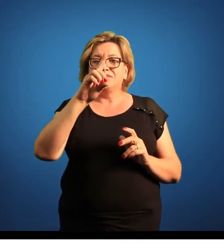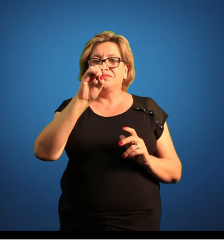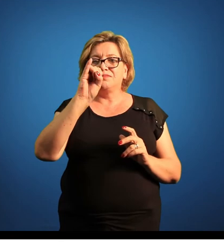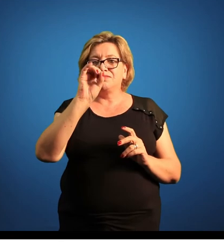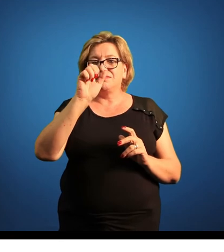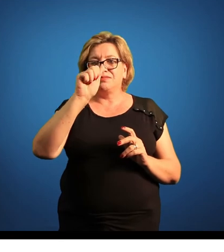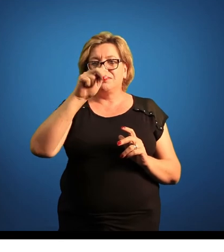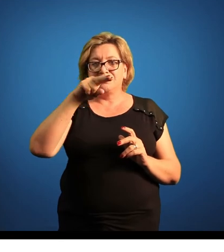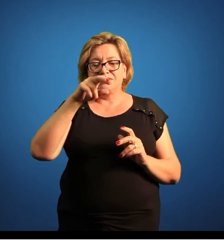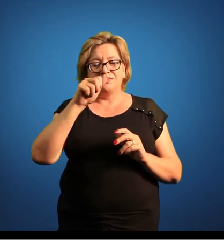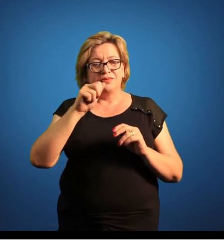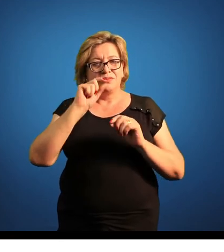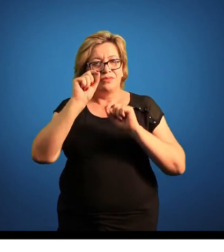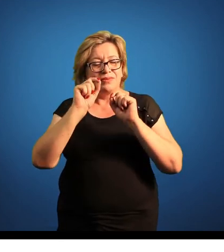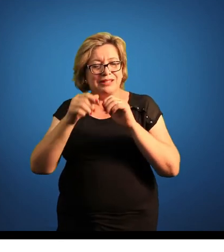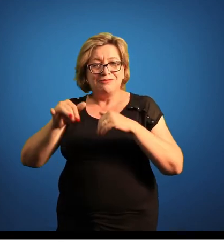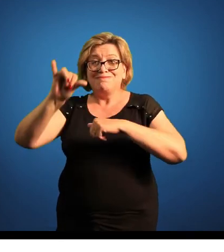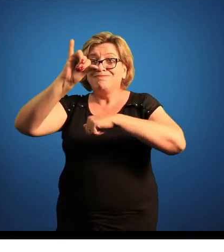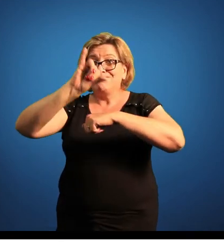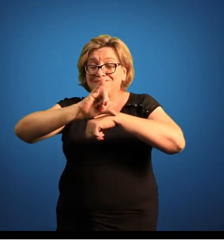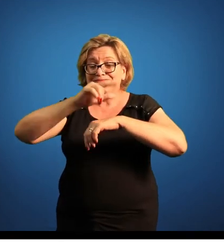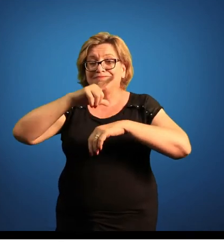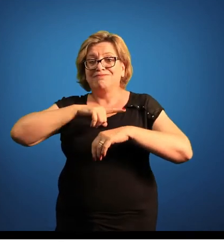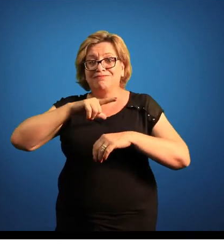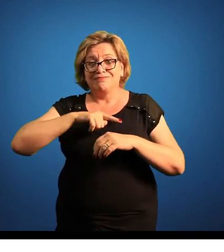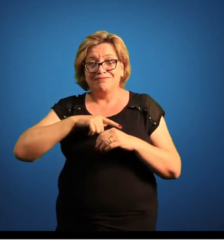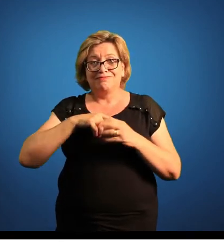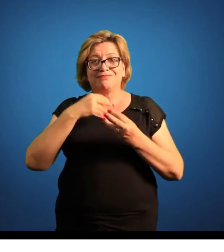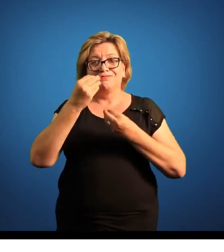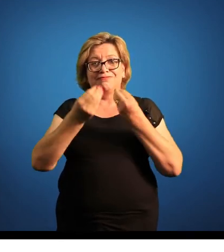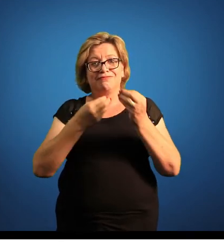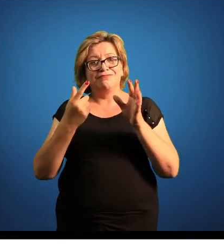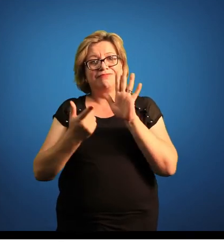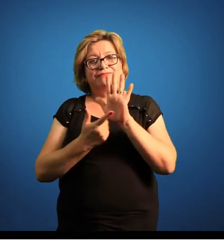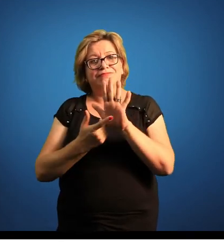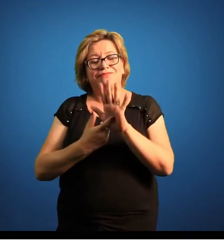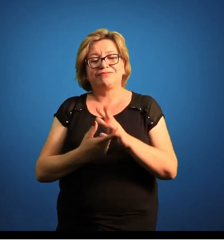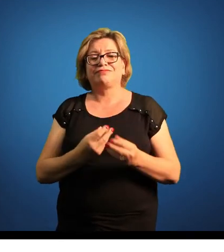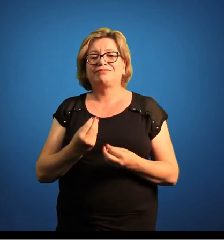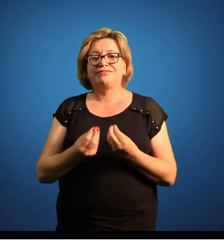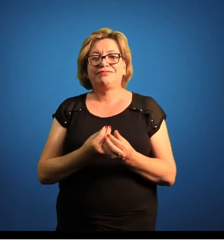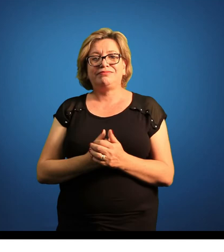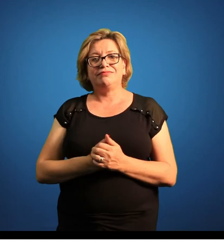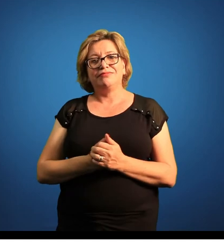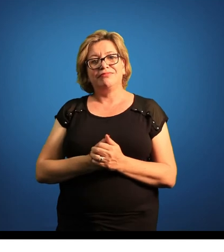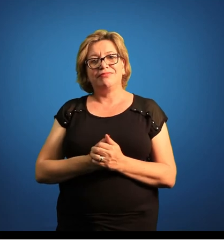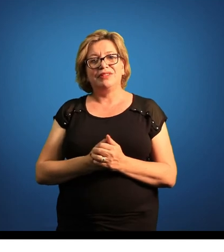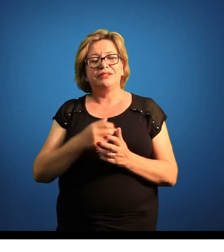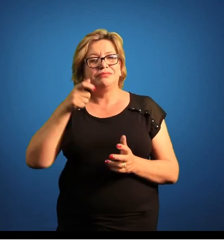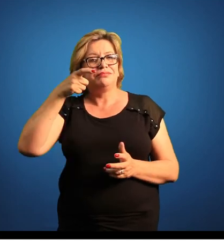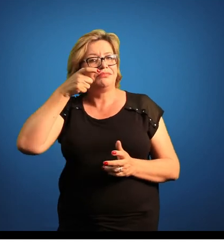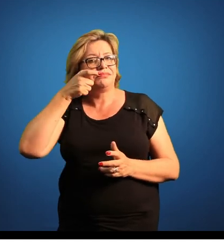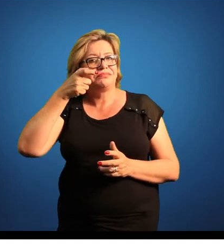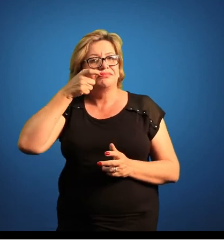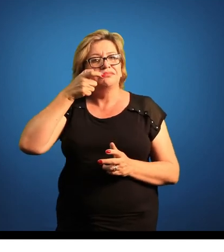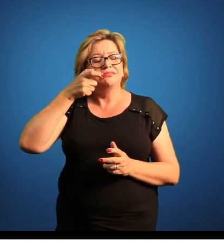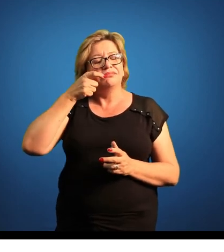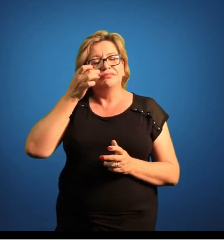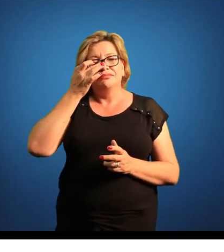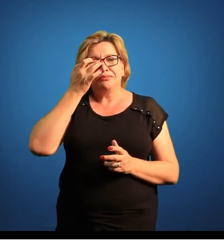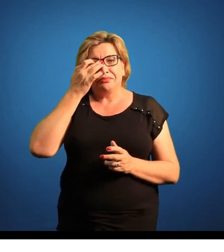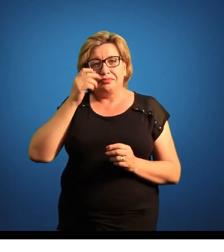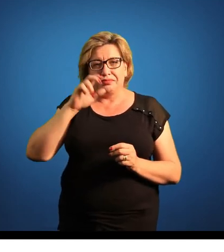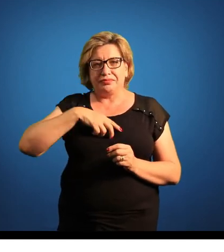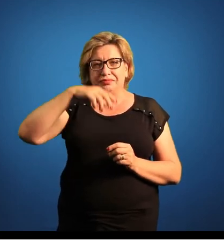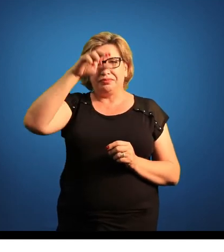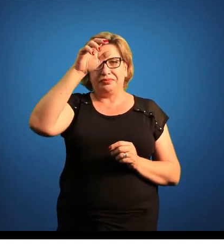que é a mediana? É o termo central de uma série ordenada. Então, observando aqui